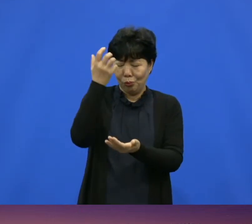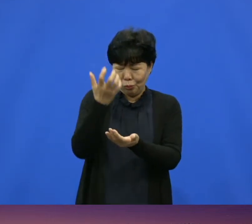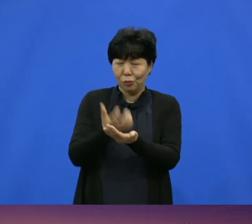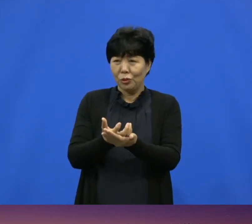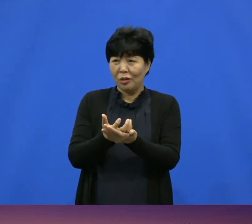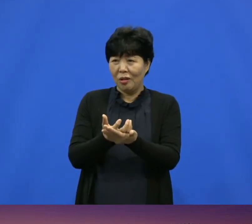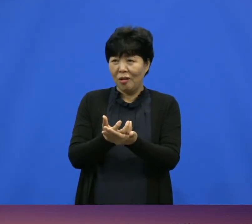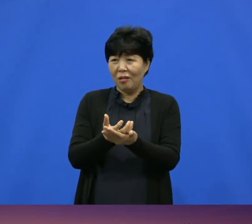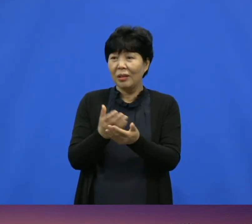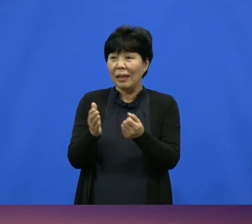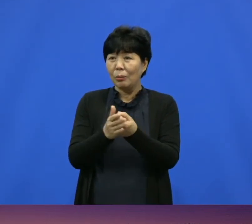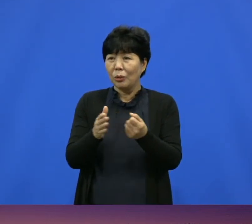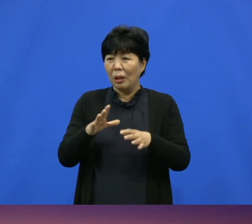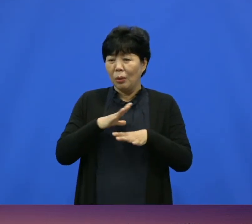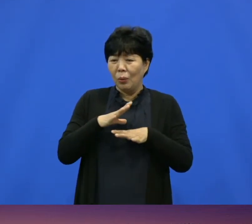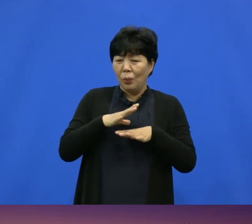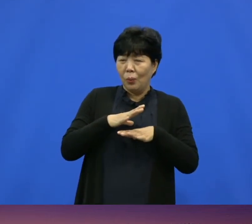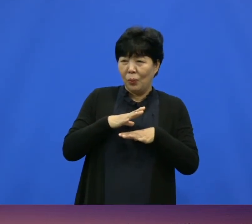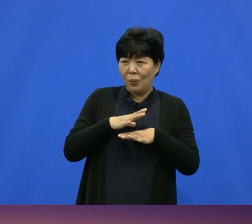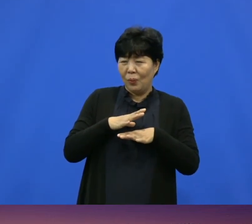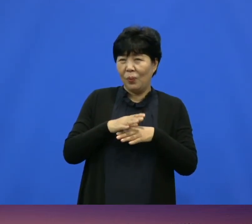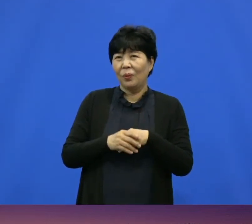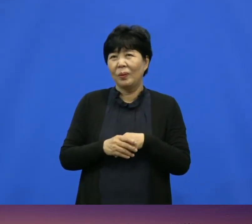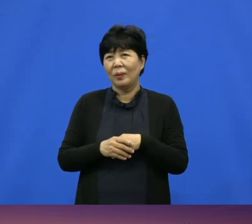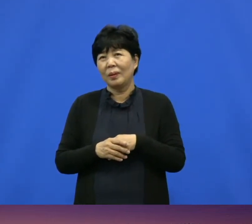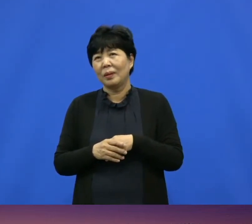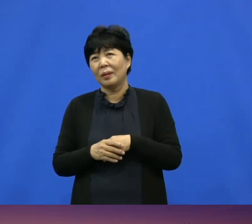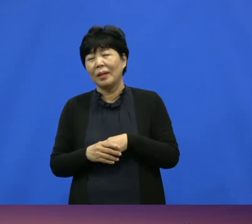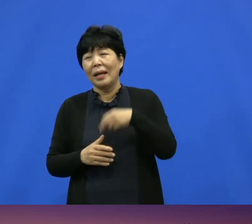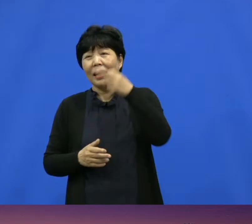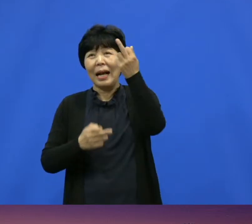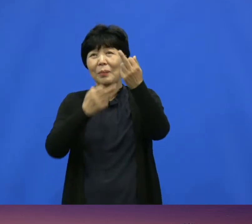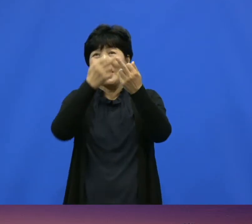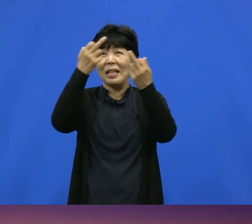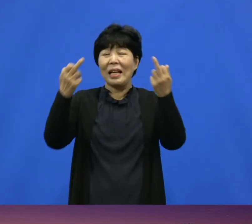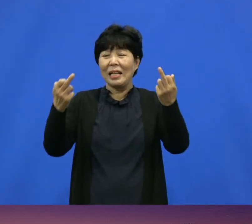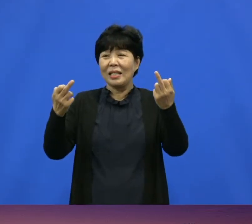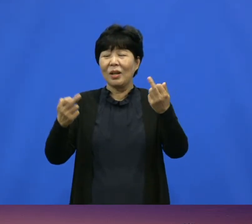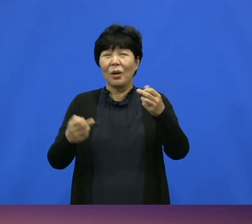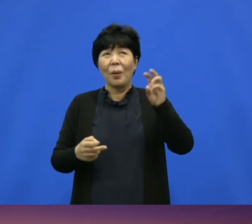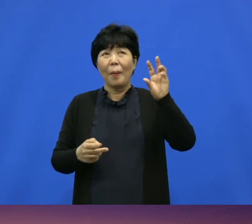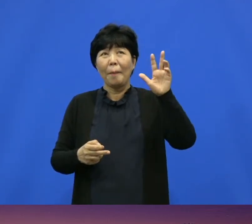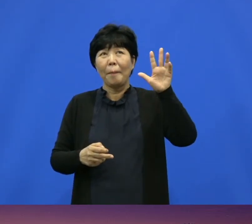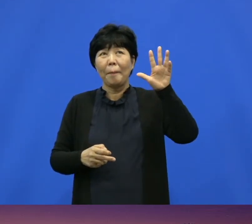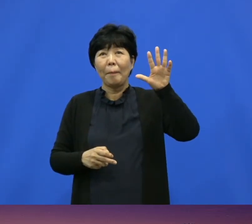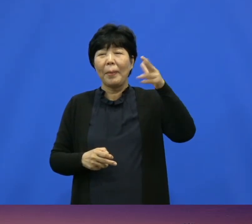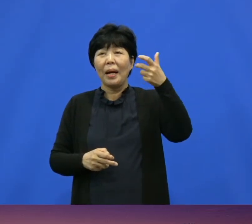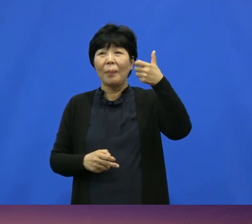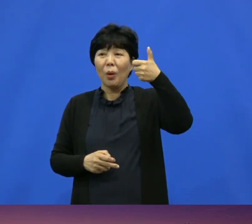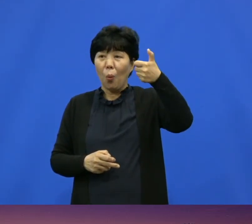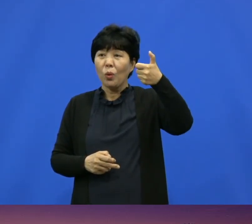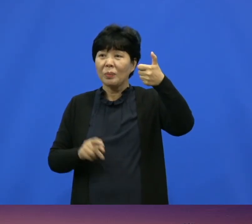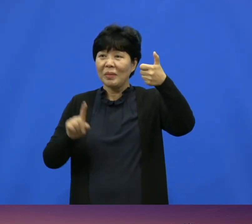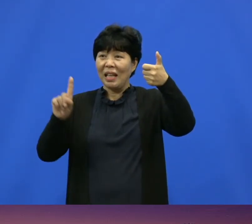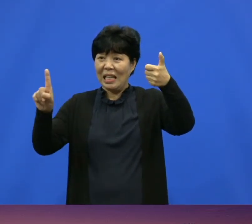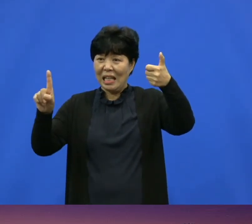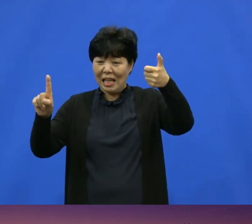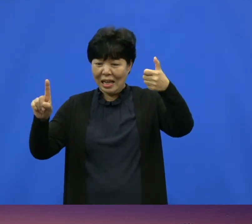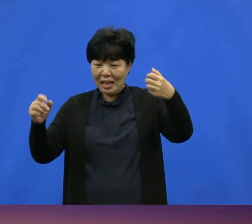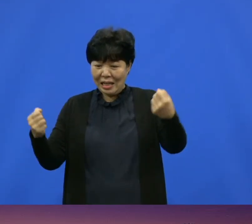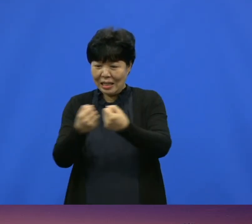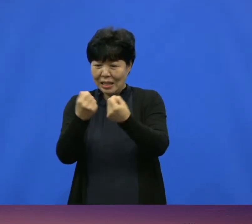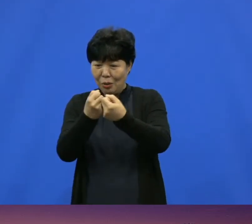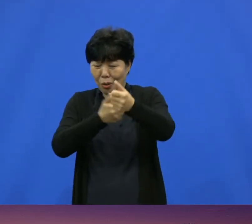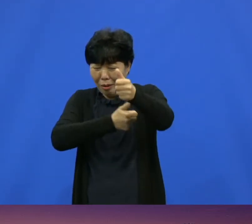두려움에 떨어요. 여러분, 갈멜산 정상에서 850대 1로 당당히 싸웠던 그 엘리야가 어디 갔어요, 여러분? 그때